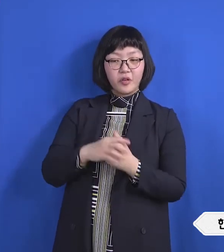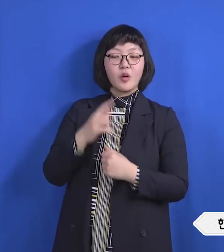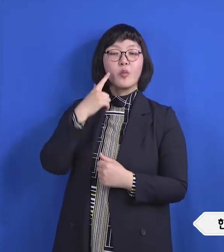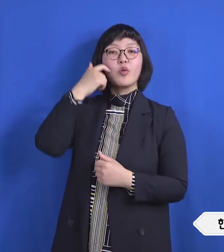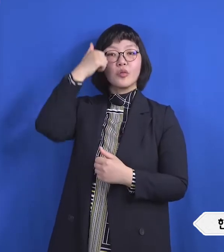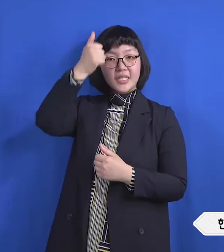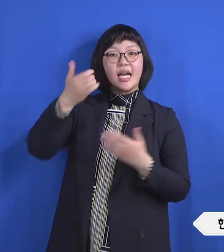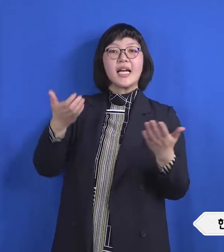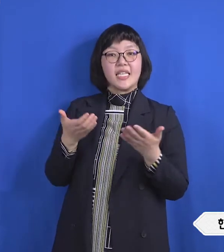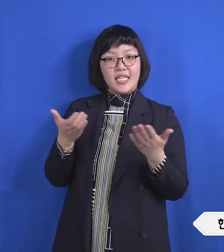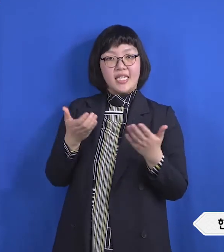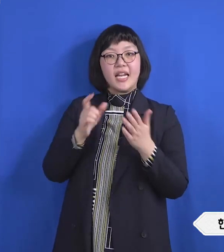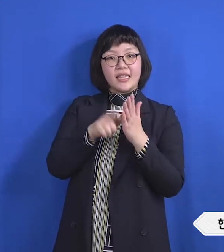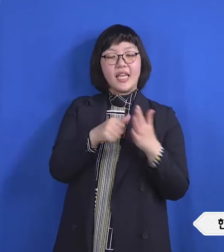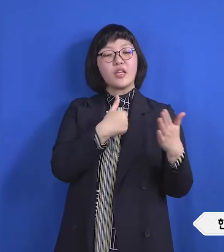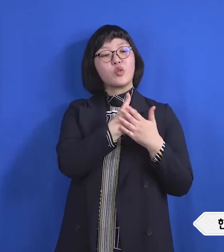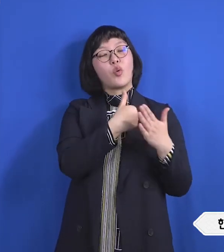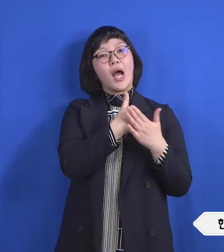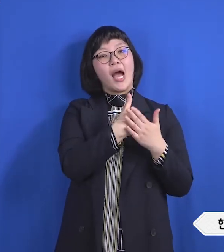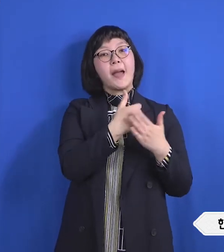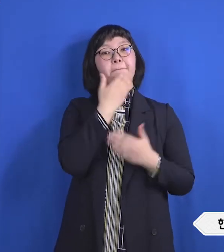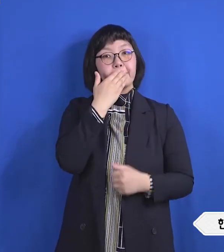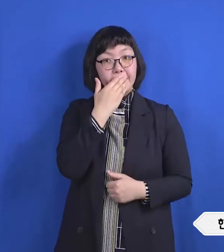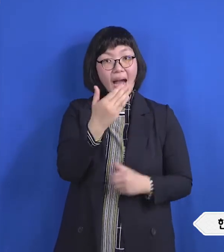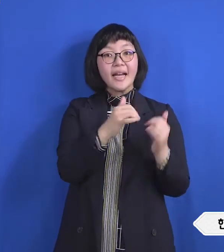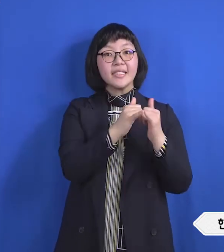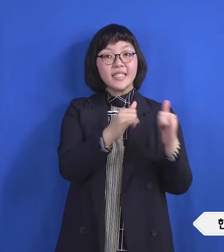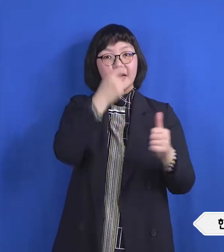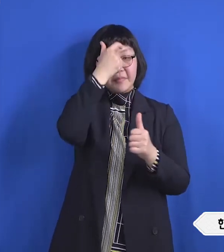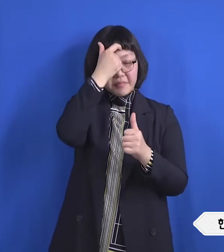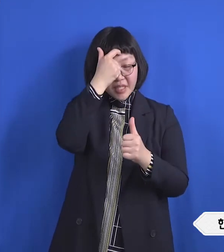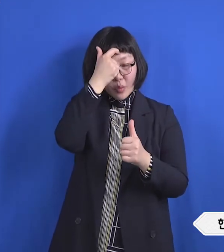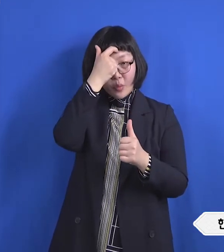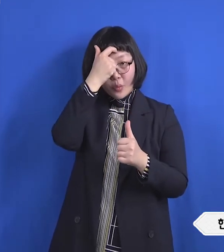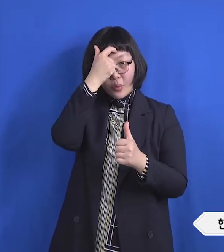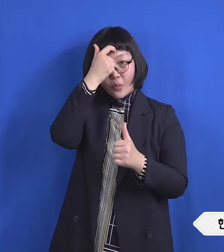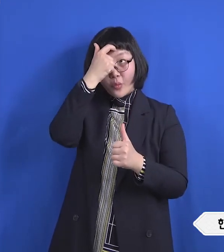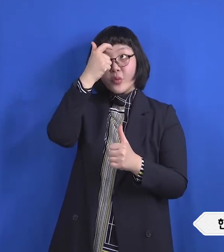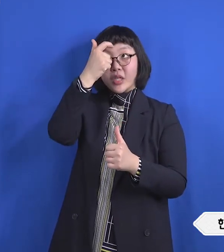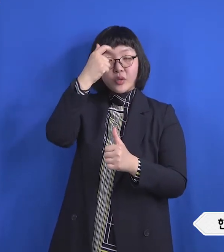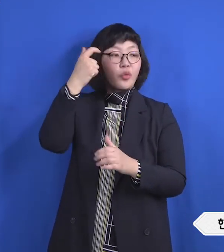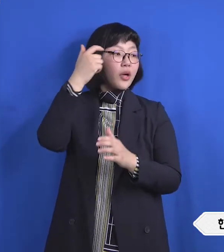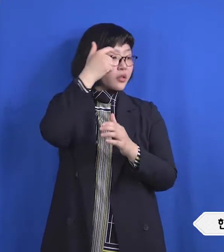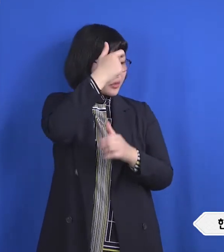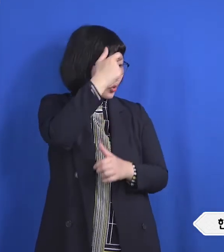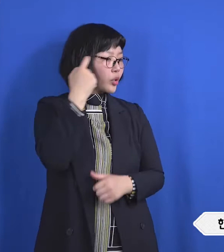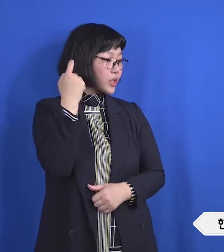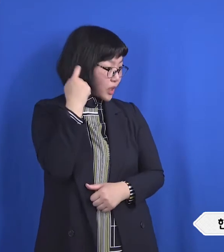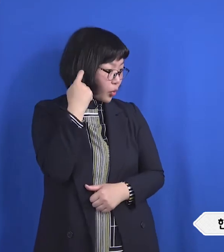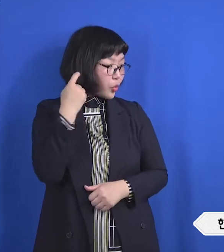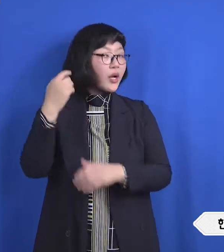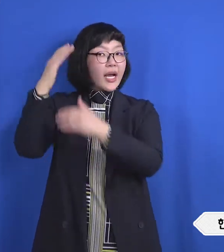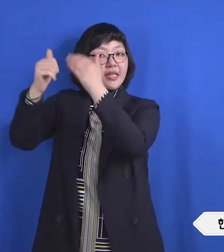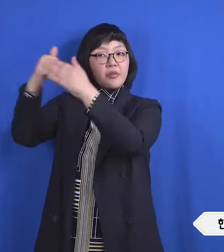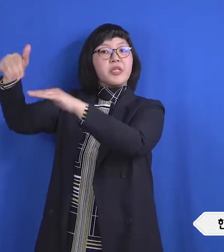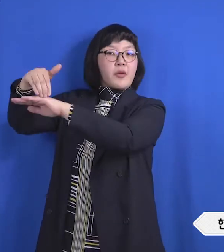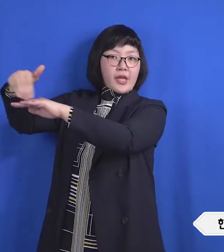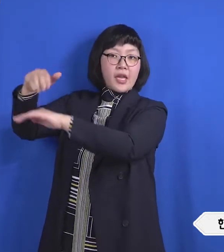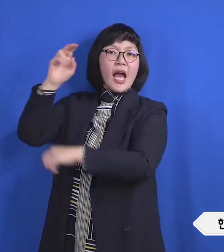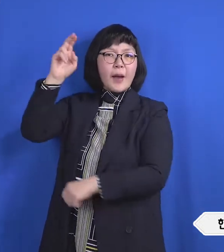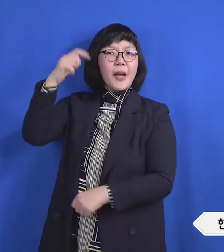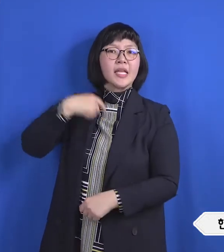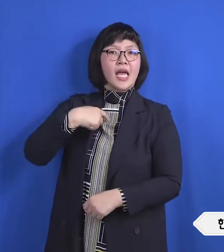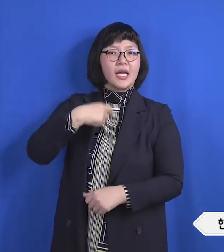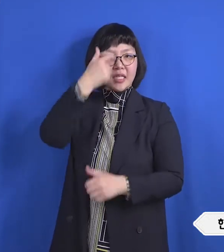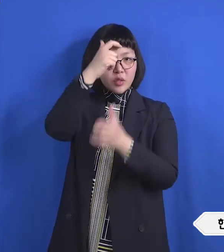맞출 수 있는 사람을 주십시오 하고 기도하는 것을 보고 하나님이 예정하신 것입니다. 만약에 다르게 기도했다면 하나님 다른